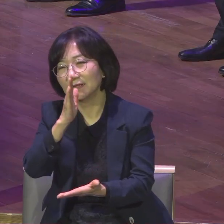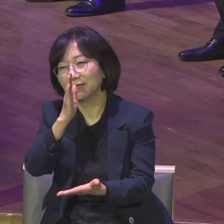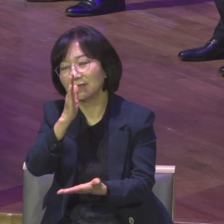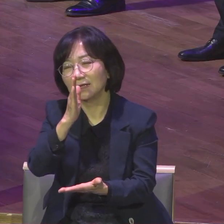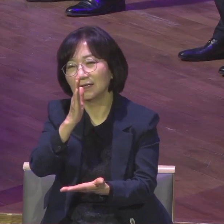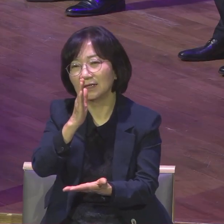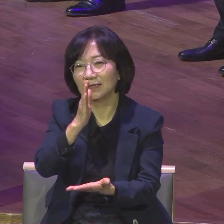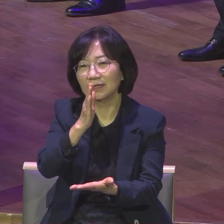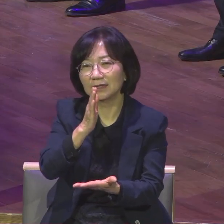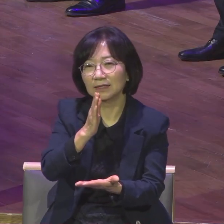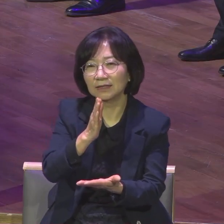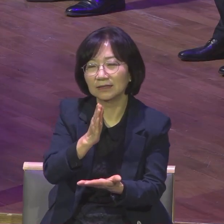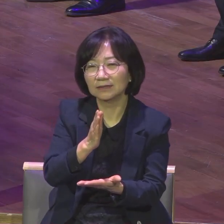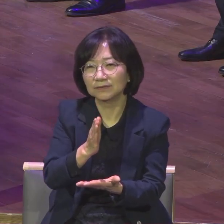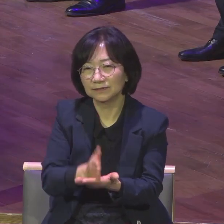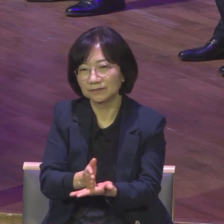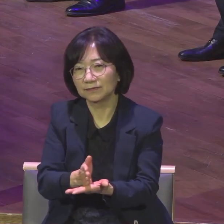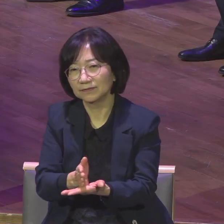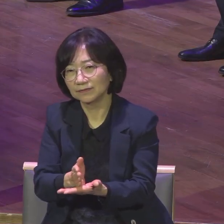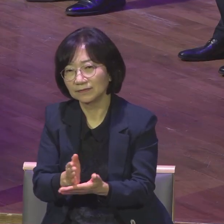두려워 말라.